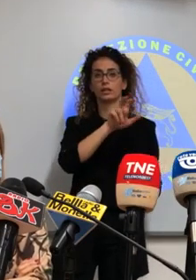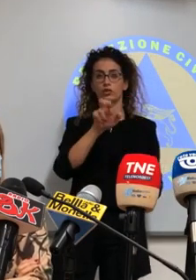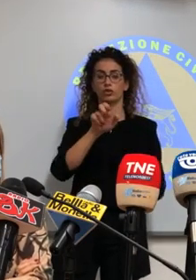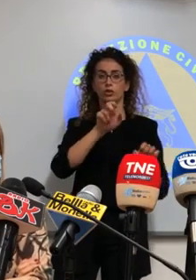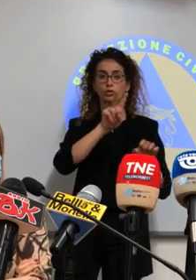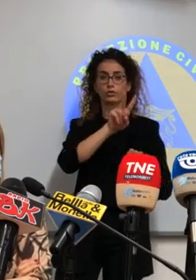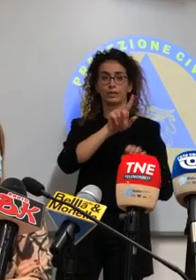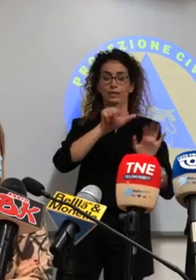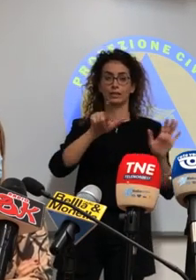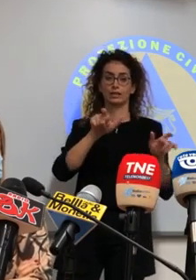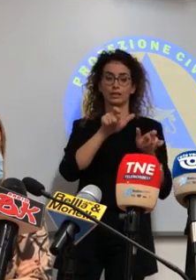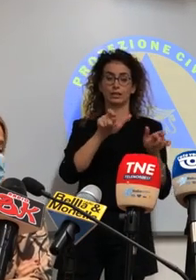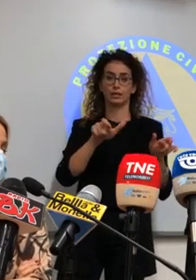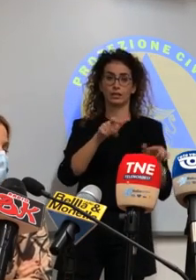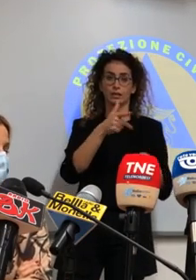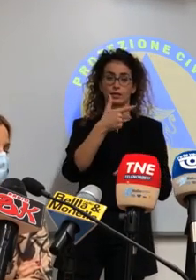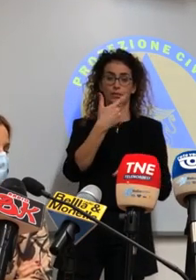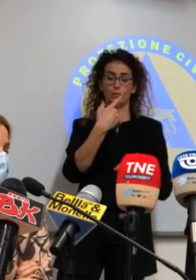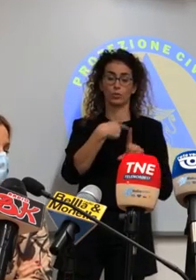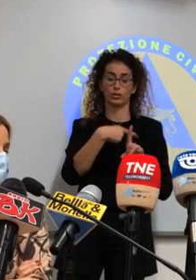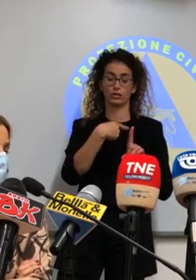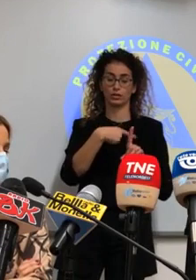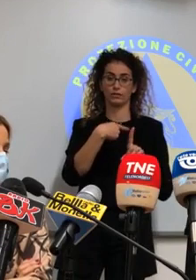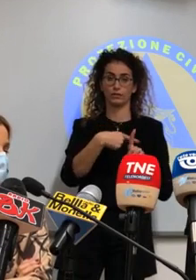2.327 positivi.